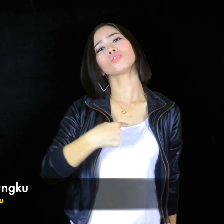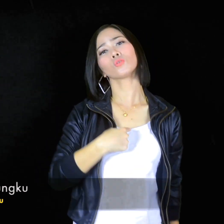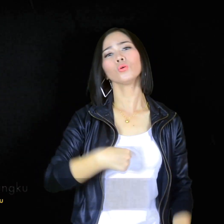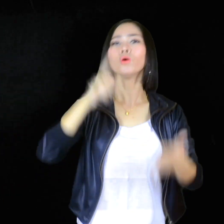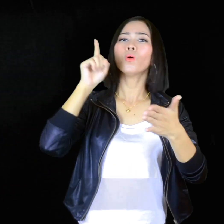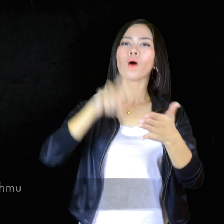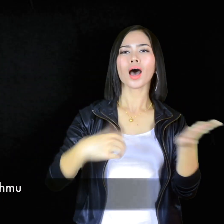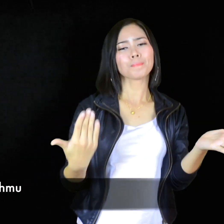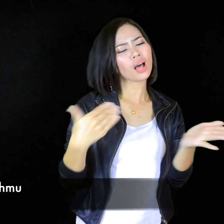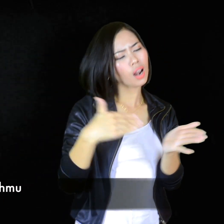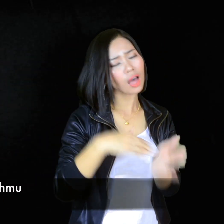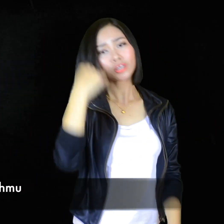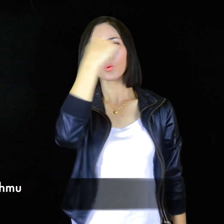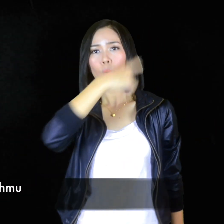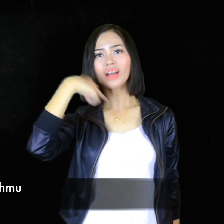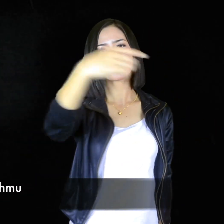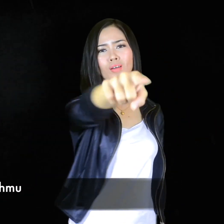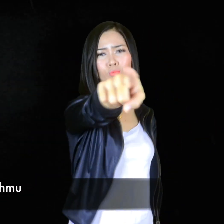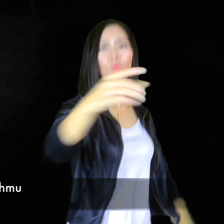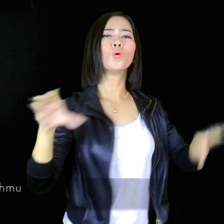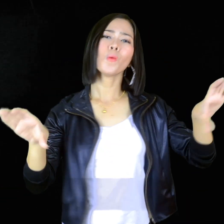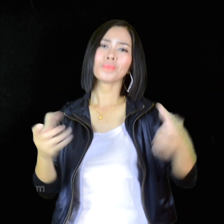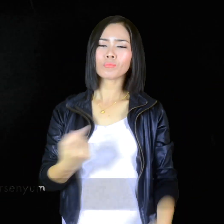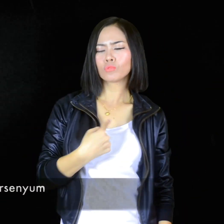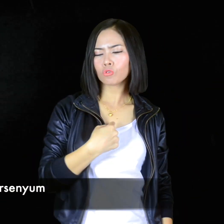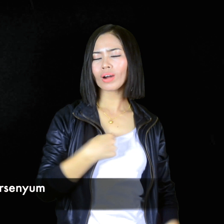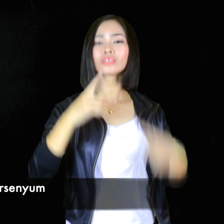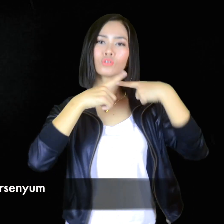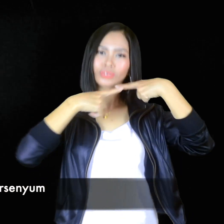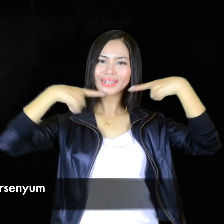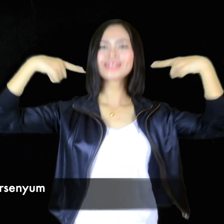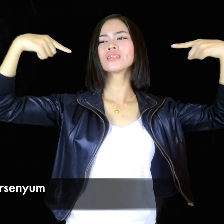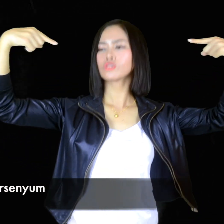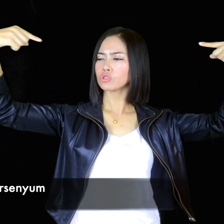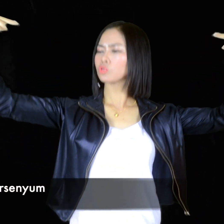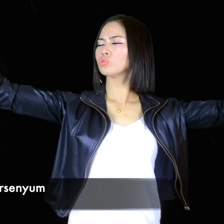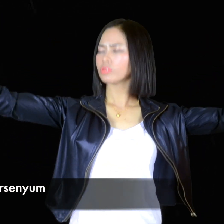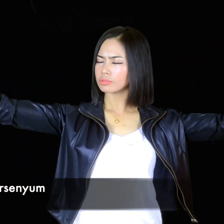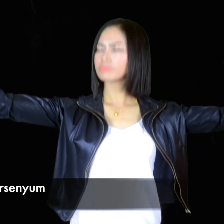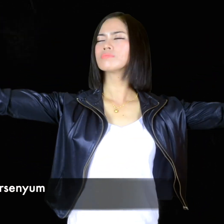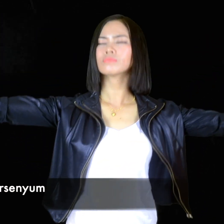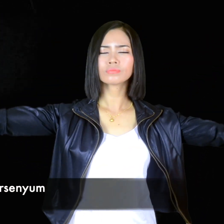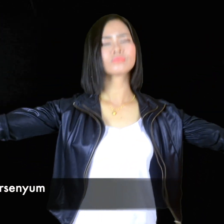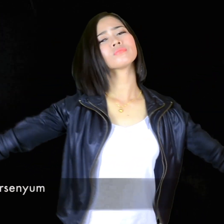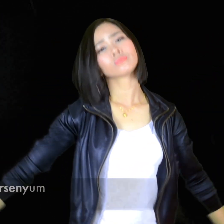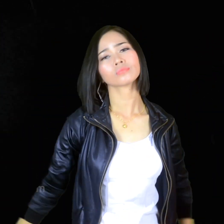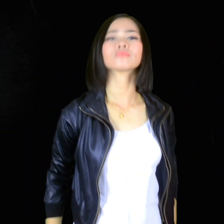jantungku Apalagi wajahmu Membuat ku tersenyum